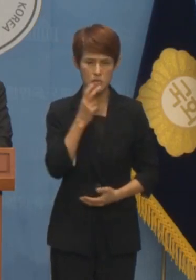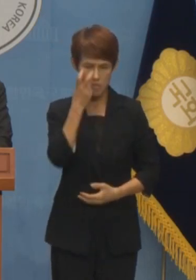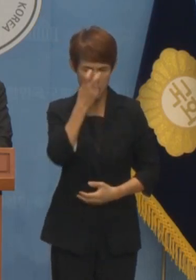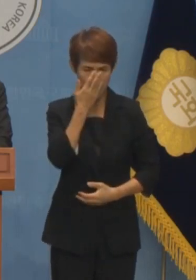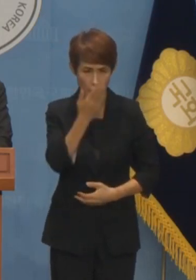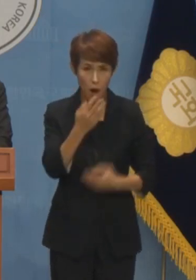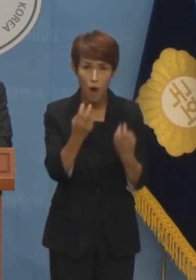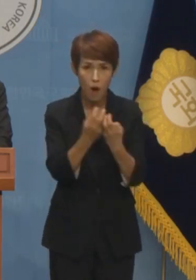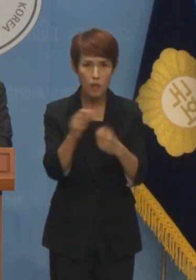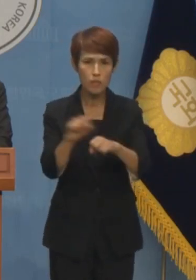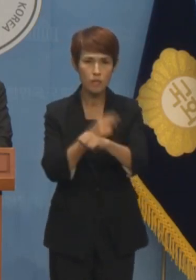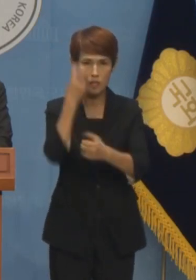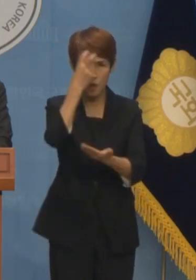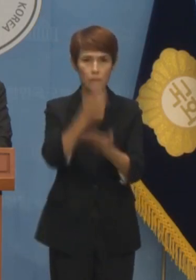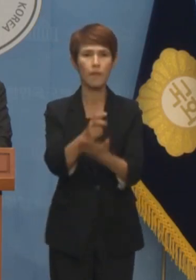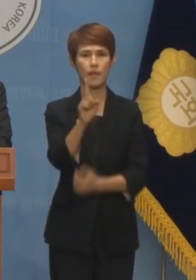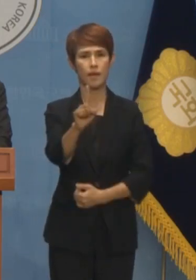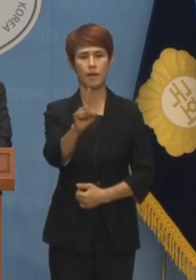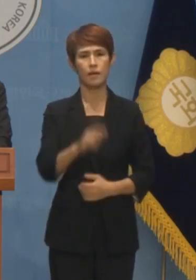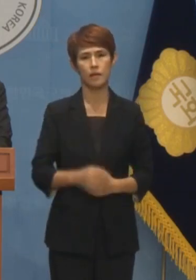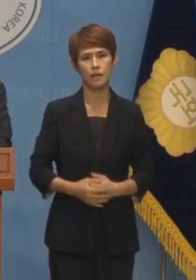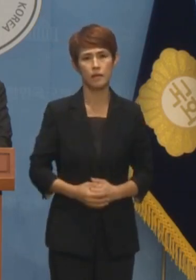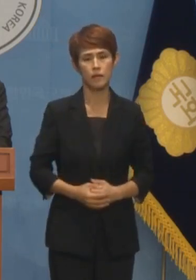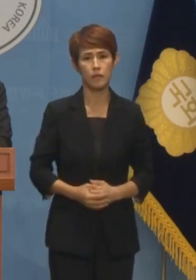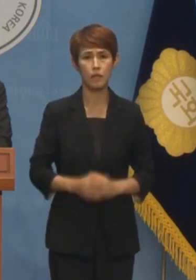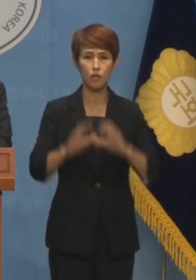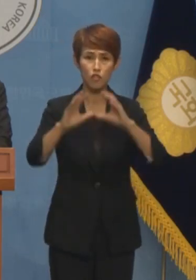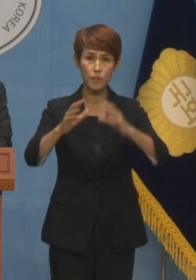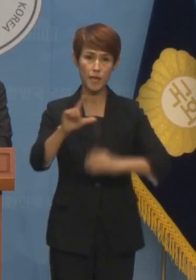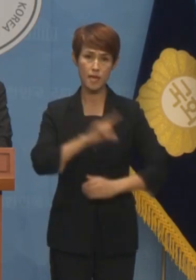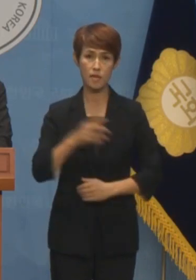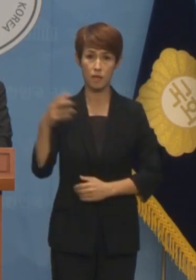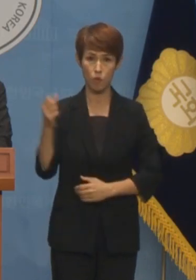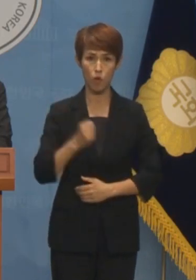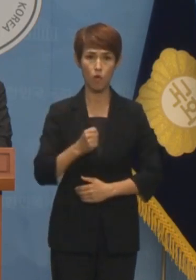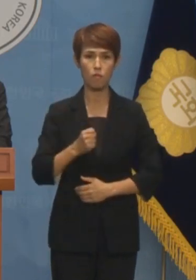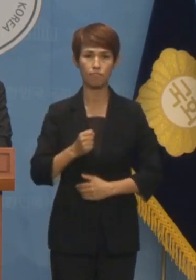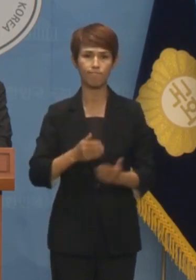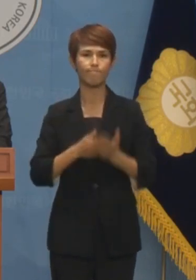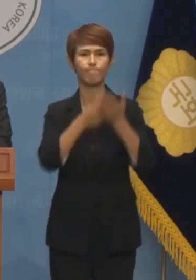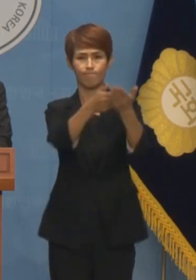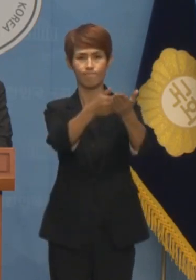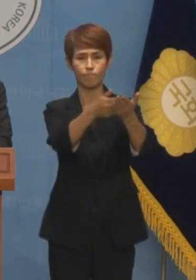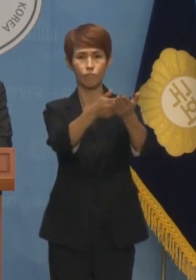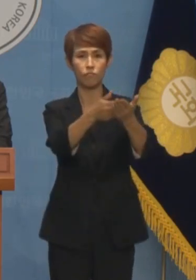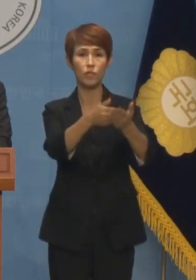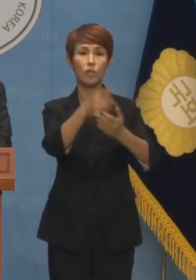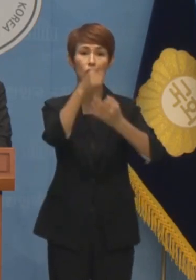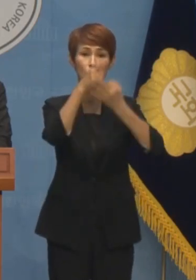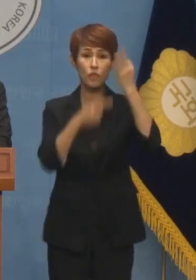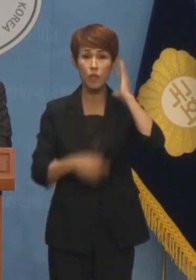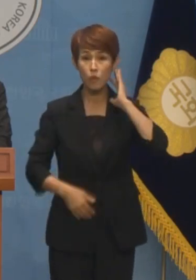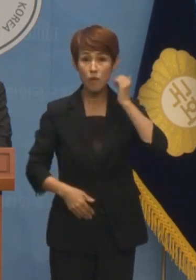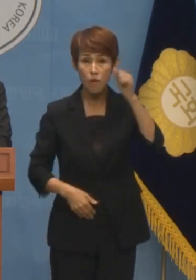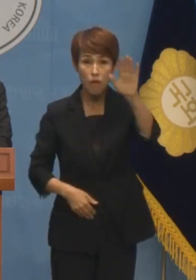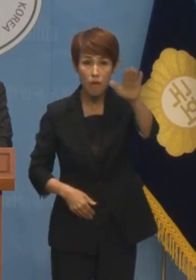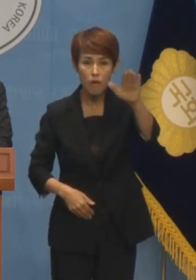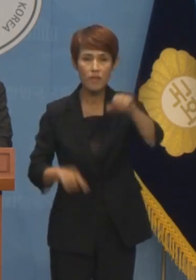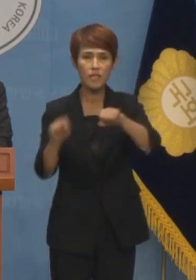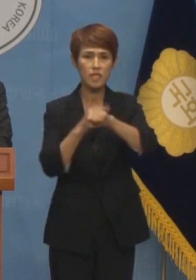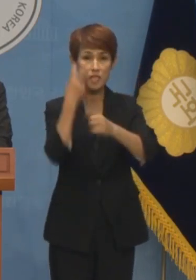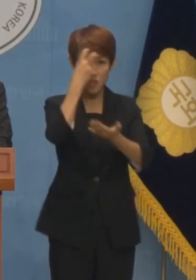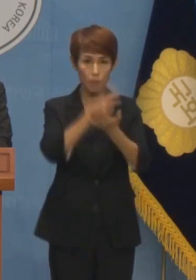수단은 특검뿐입니다. 국민의 이름으로 촉구합니다. 윤석열 대통령은 이제